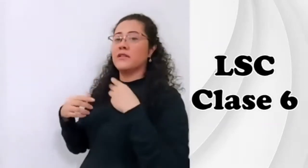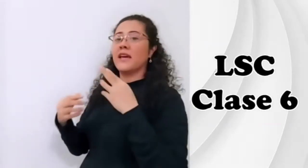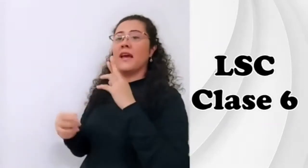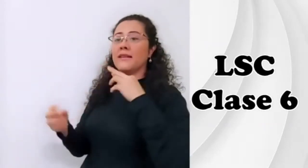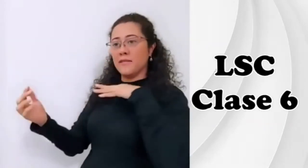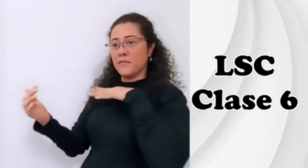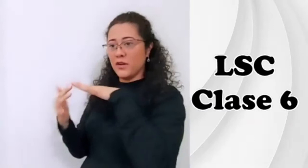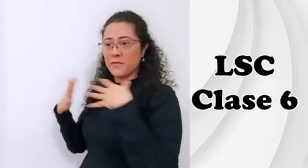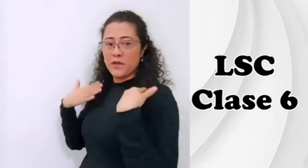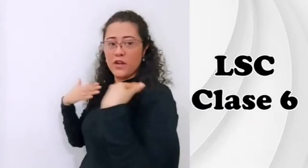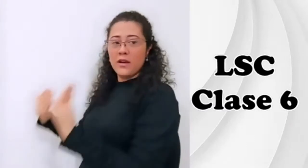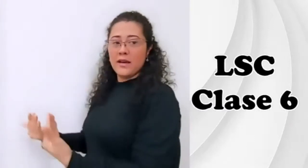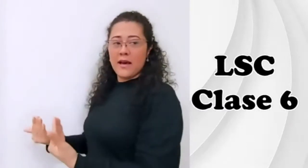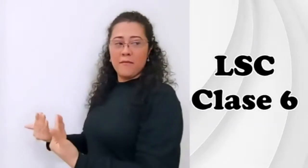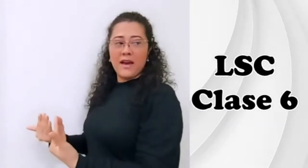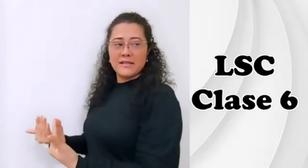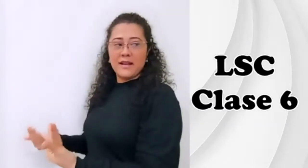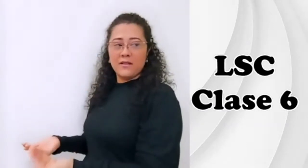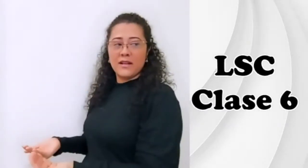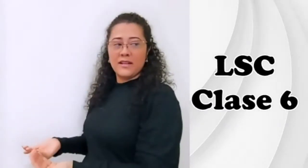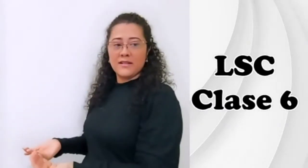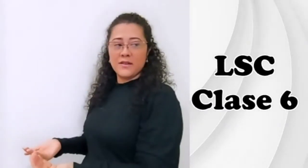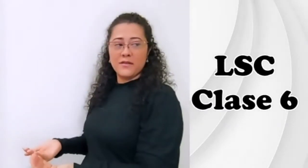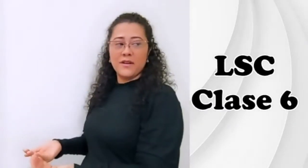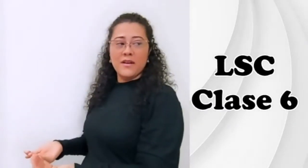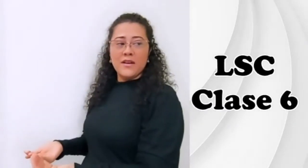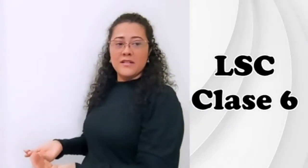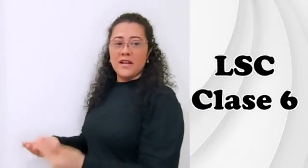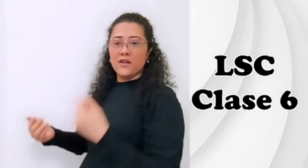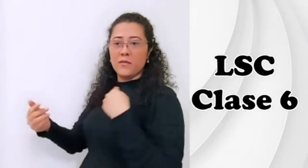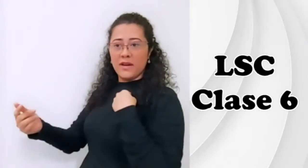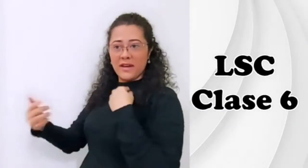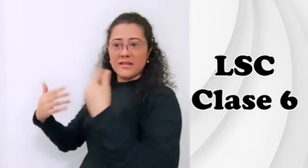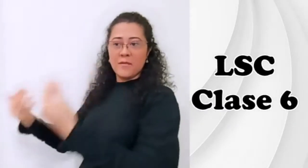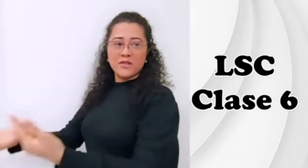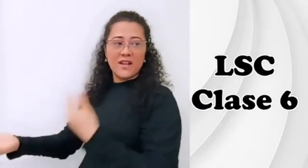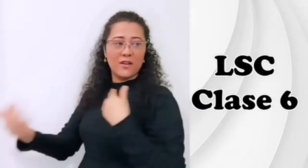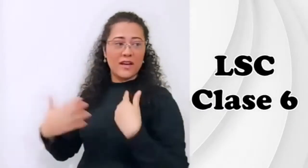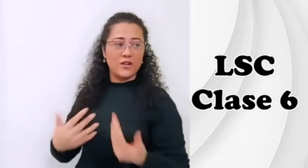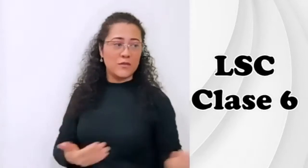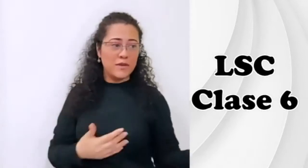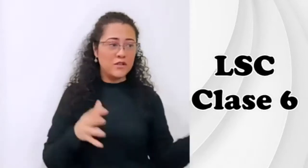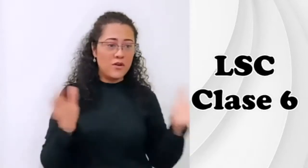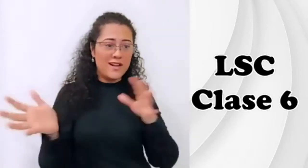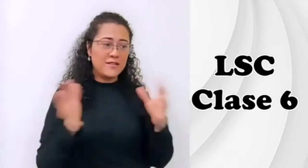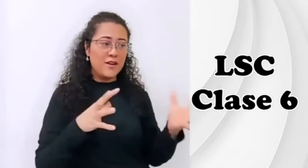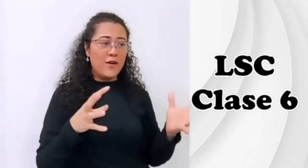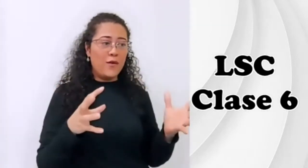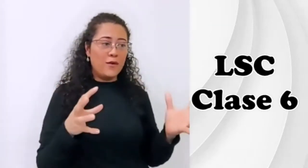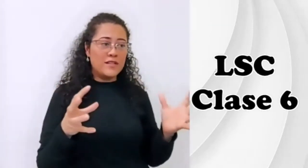que el discípulo respondió y cambia hacia la otra dirección, ¿cierto? Como que está mostrando que hay dos personas o se está